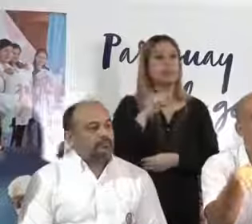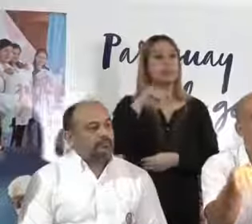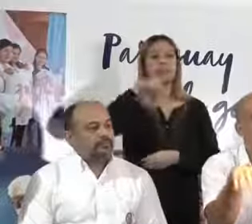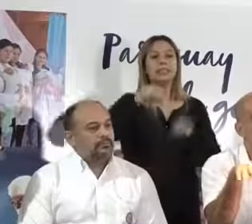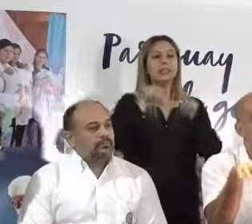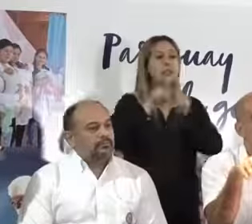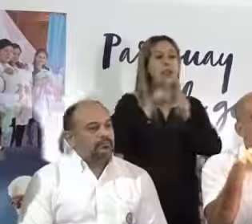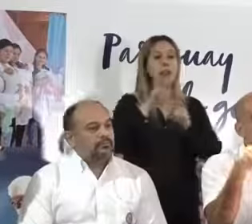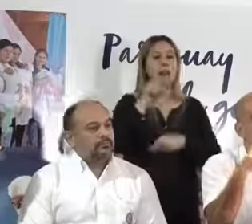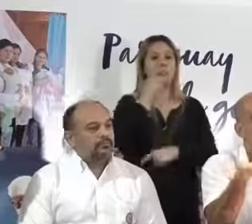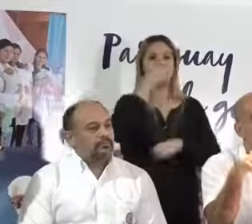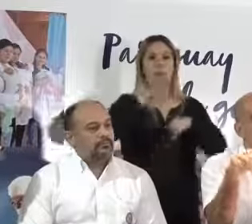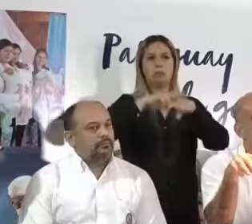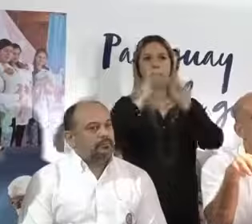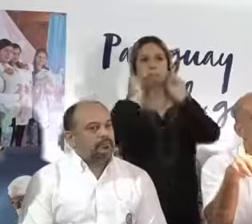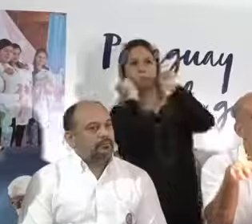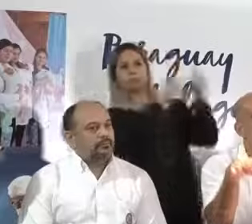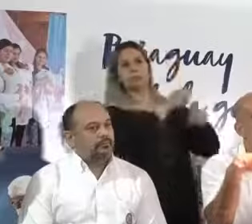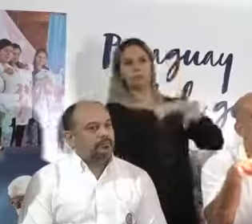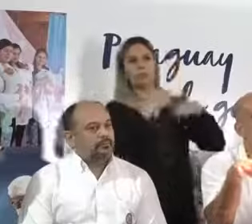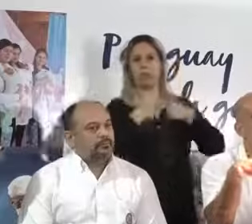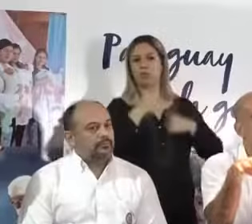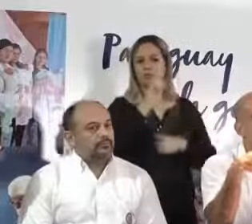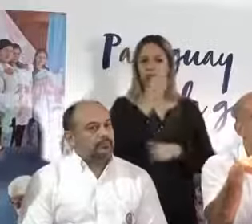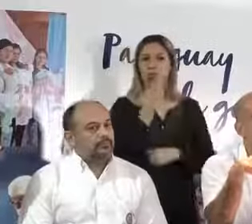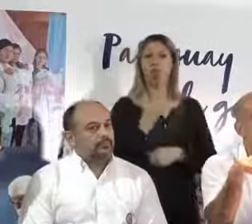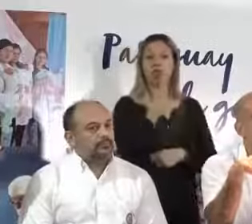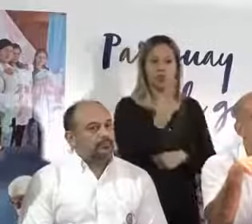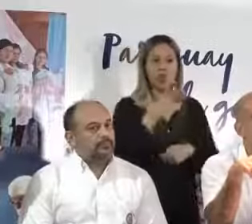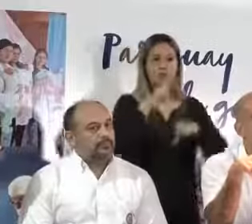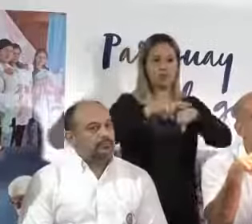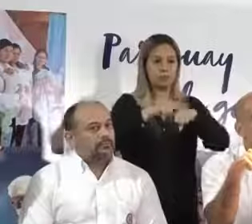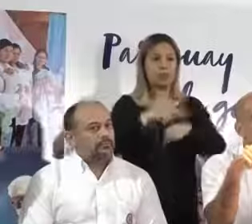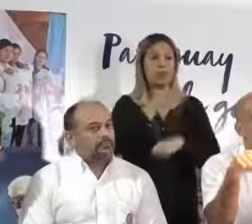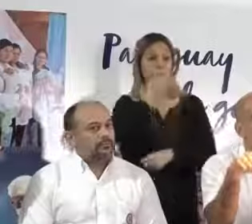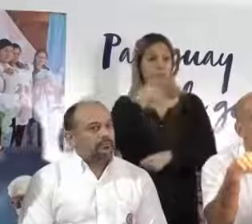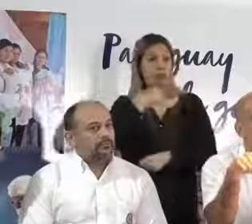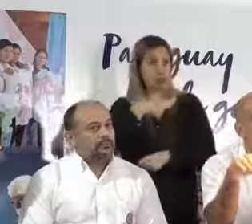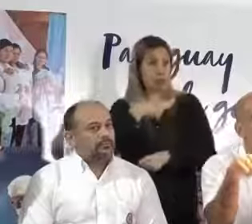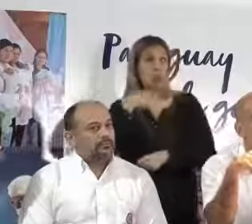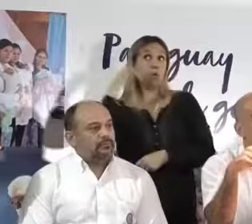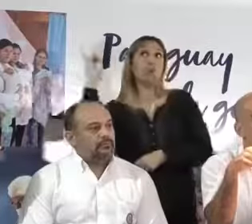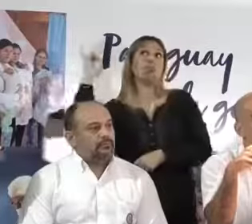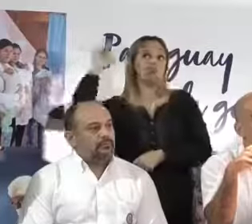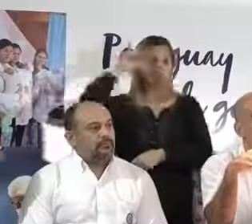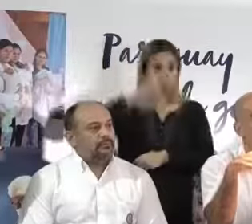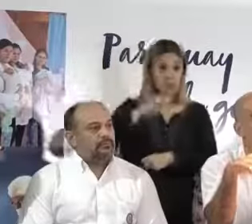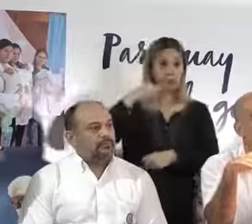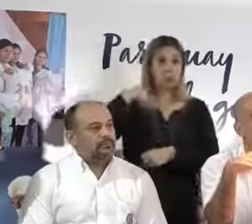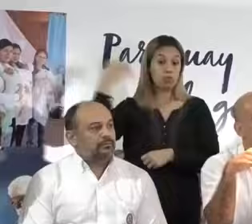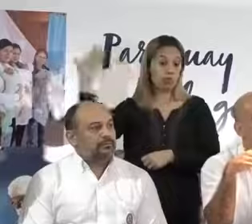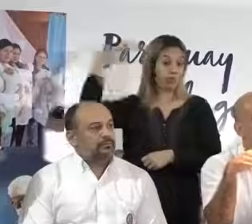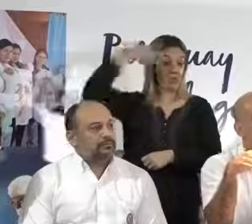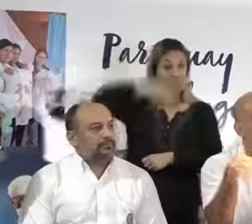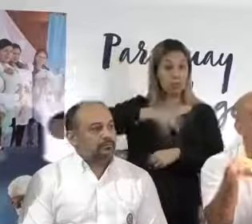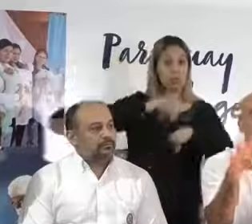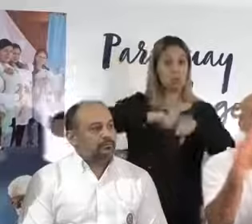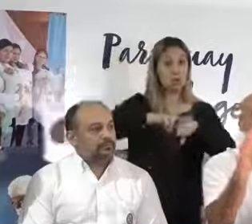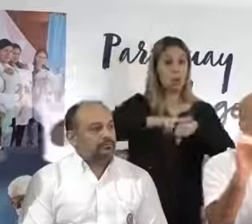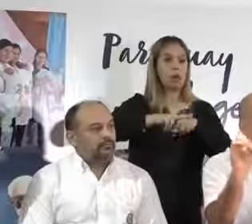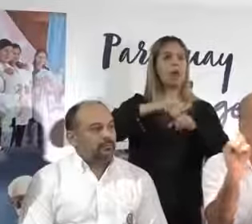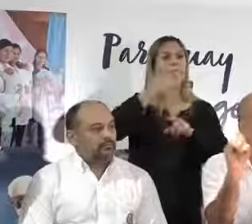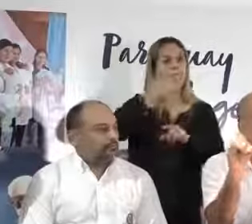dinámica. En ciertas fechas que ingresan personas, hay países donde no estaba establecida la circulación